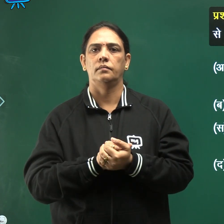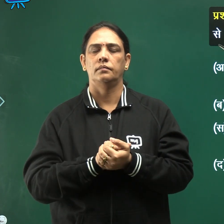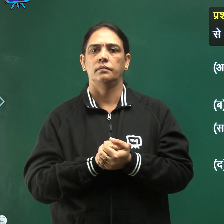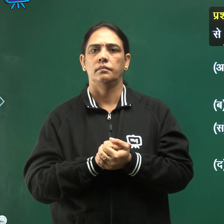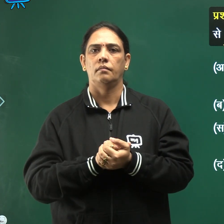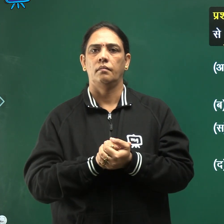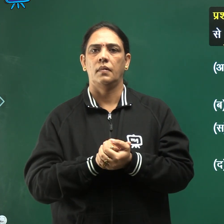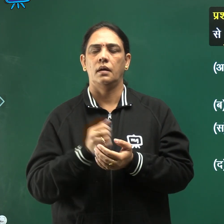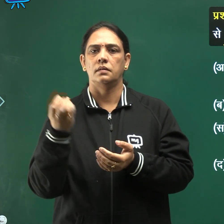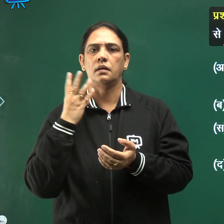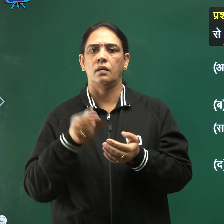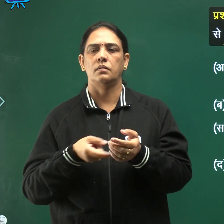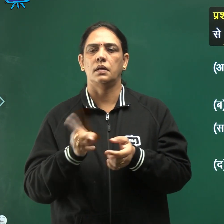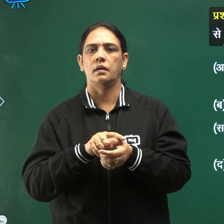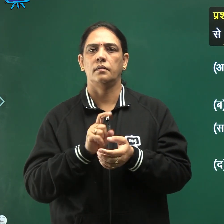बंटन से